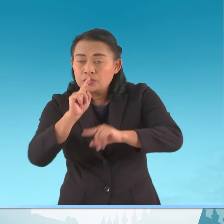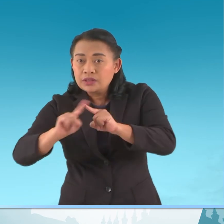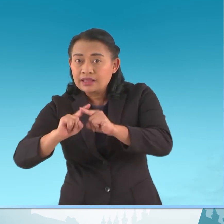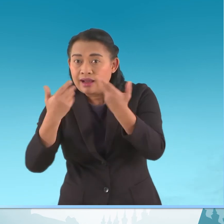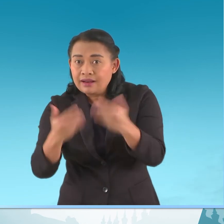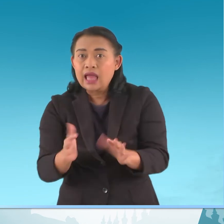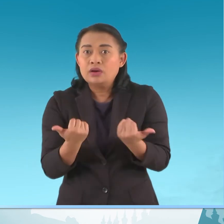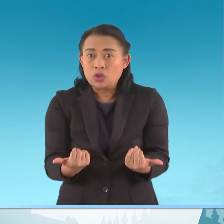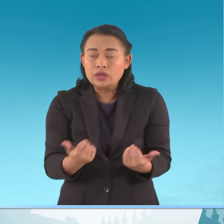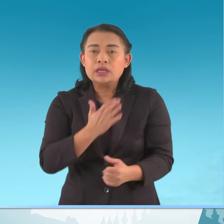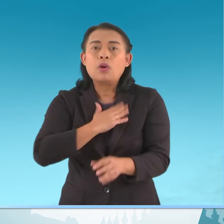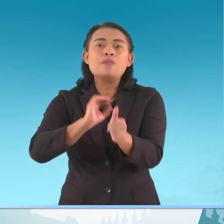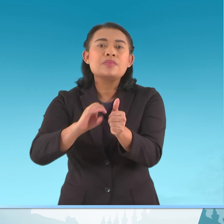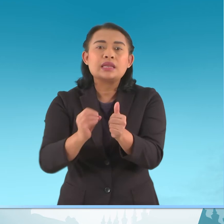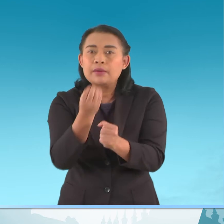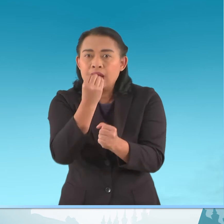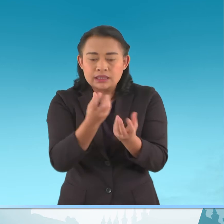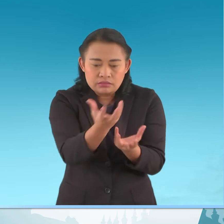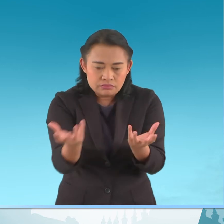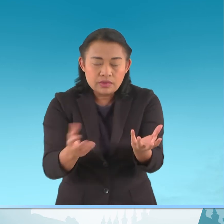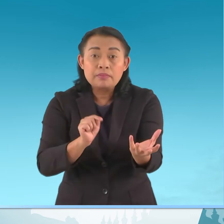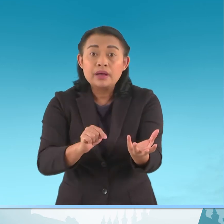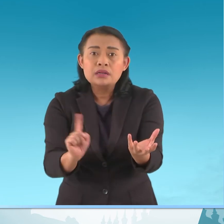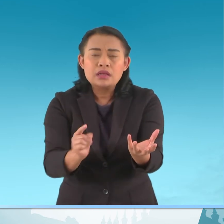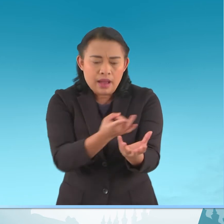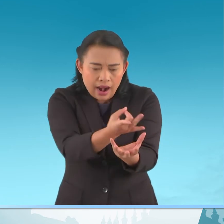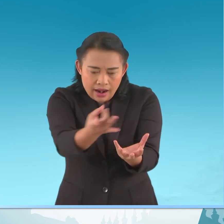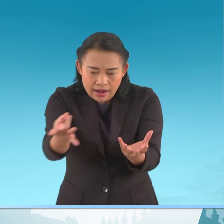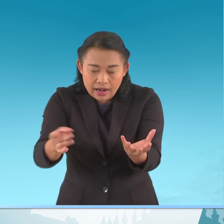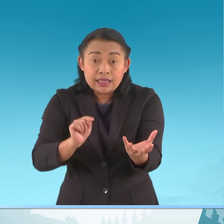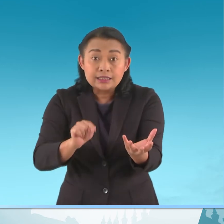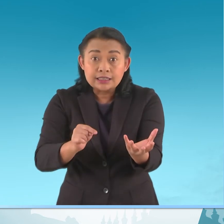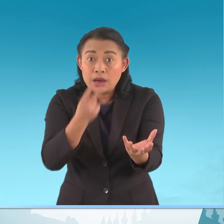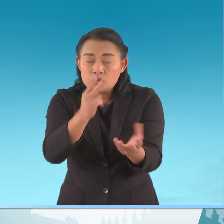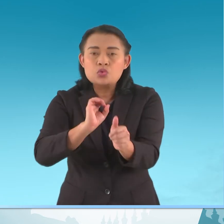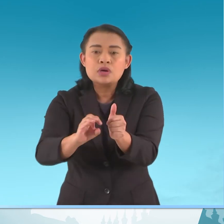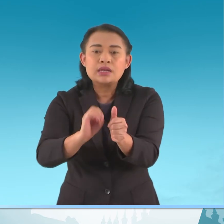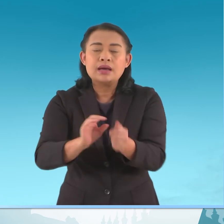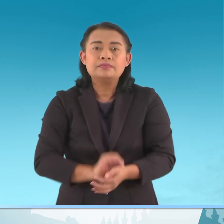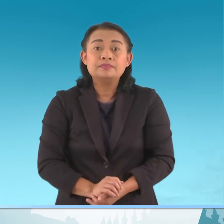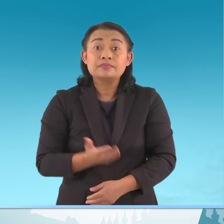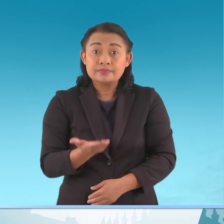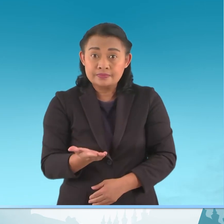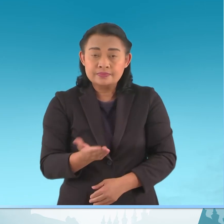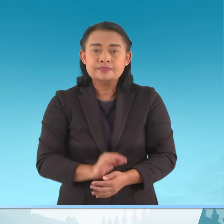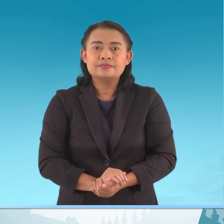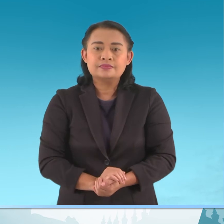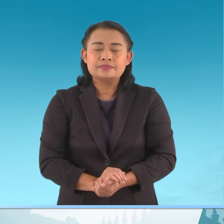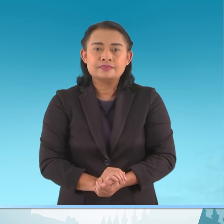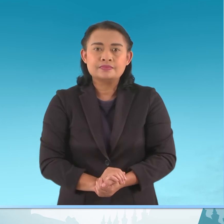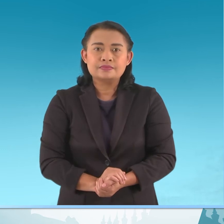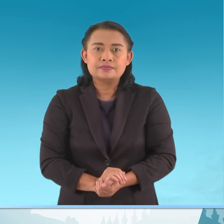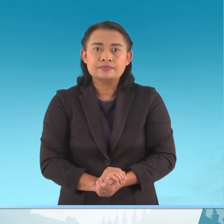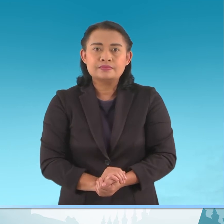ชมวิวและชิวไปมากกว่านี้นะฮะผมขอแนะนำเมนูอาหารเลยนะครับว่าแต่ละเมนูตรงนี้มีอะไรบ้างนะครับเริ่มตั้งแต่